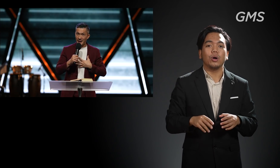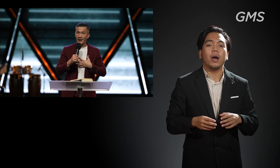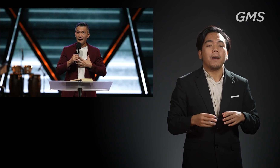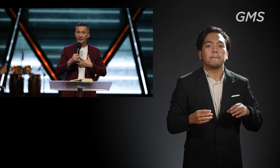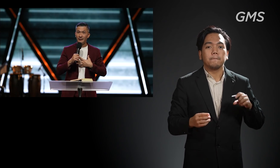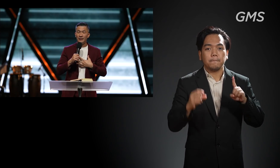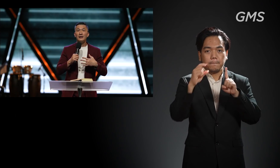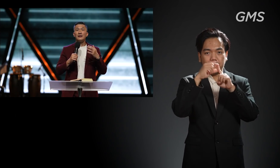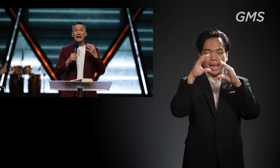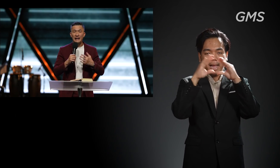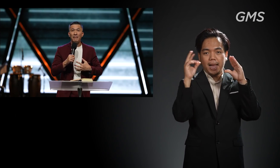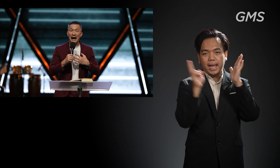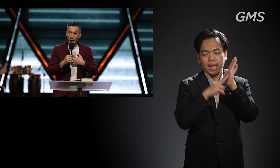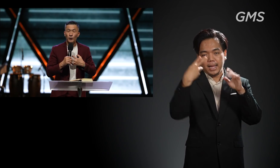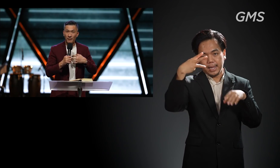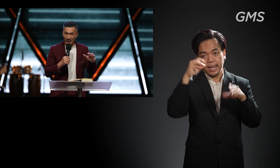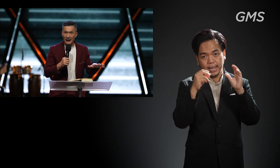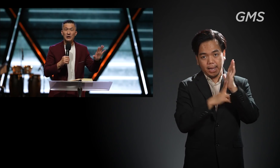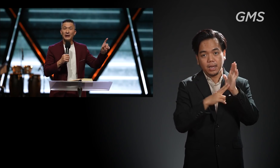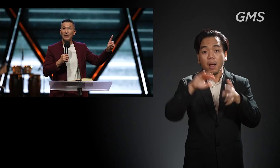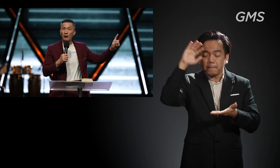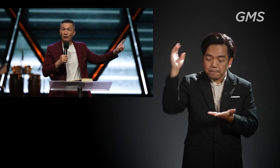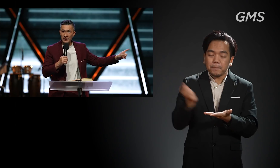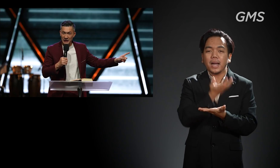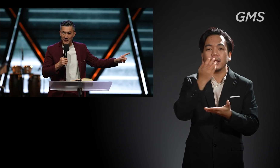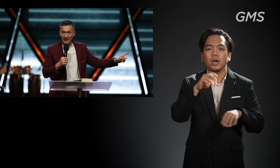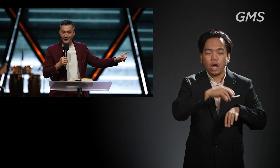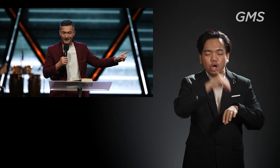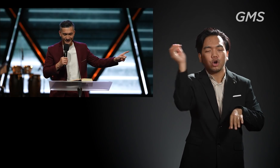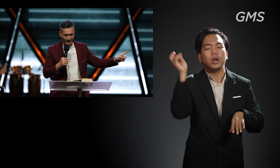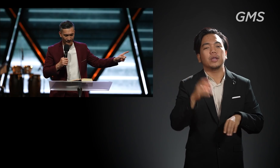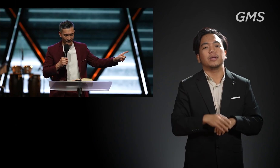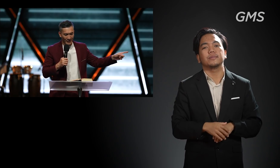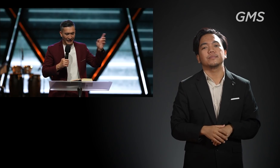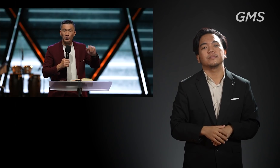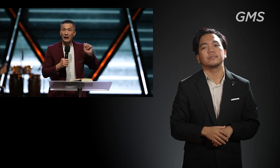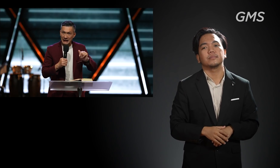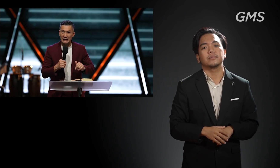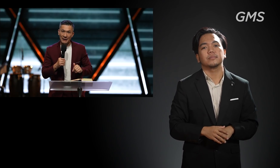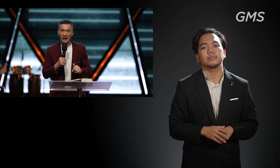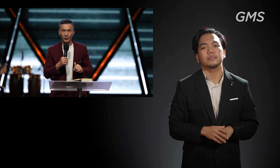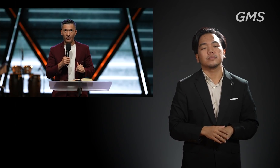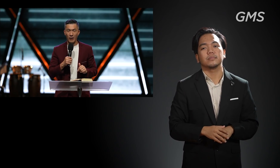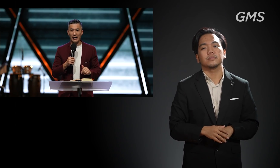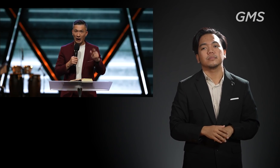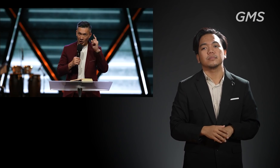kehidupan saya mengatur pemberian seperti minggu lalu saya jabarkan. Itulah cara saya mengatur keuangan. Nomor